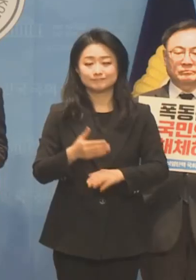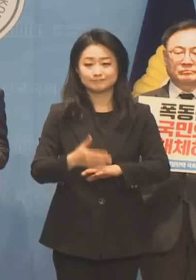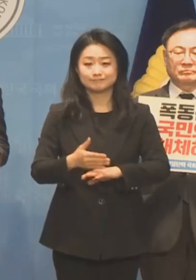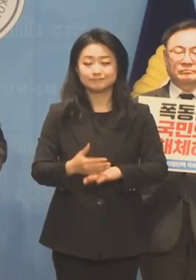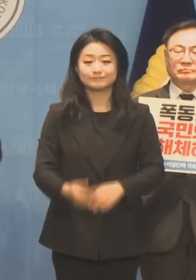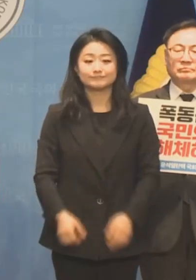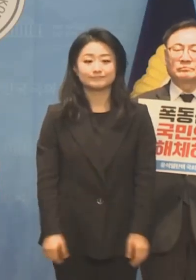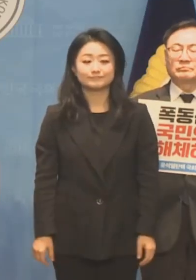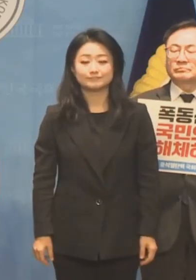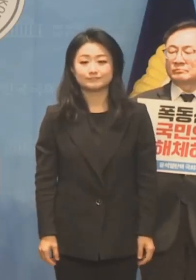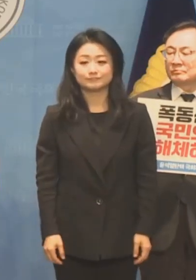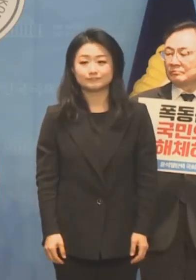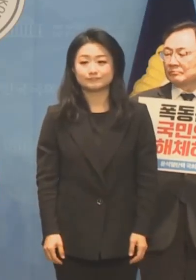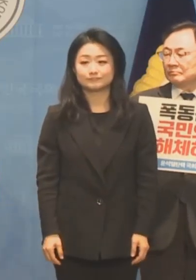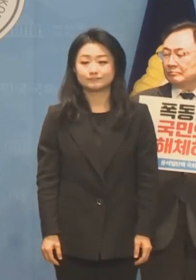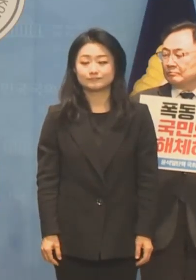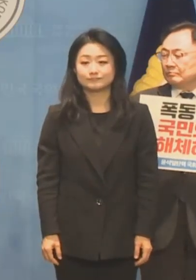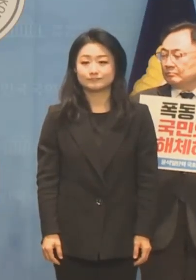고맙습니다.